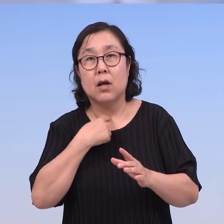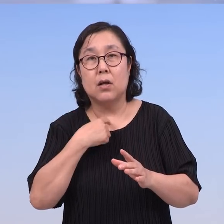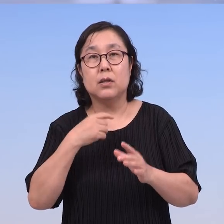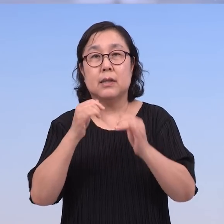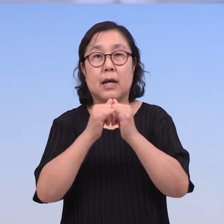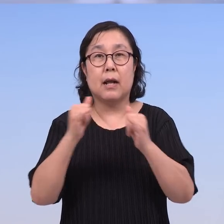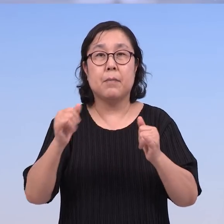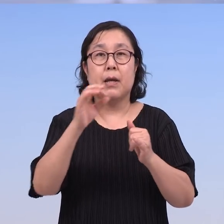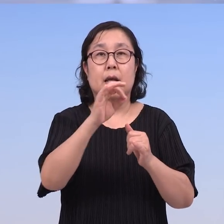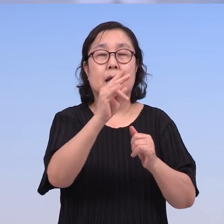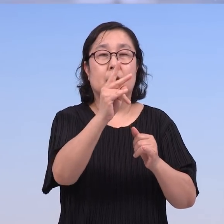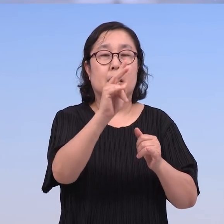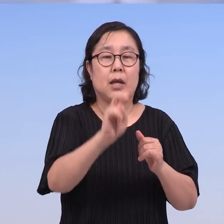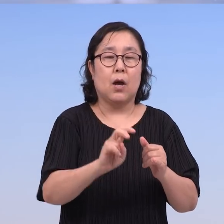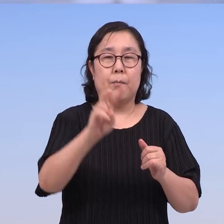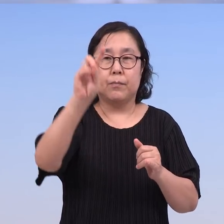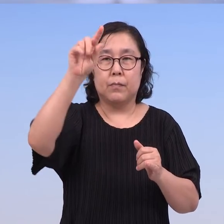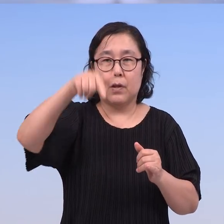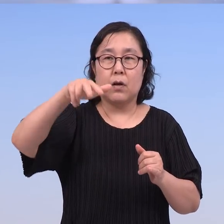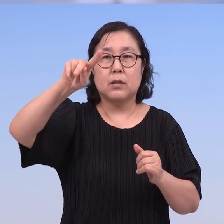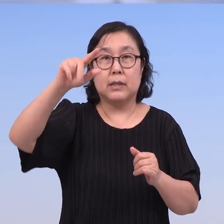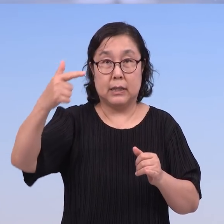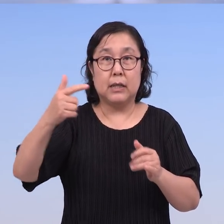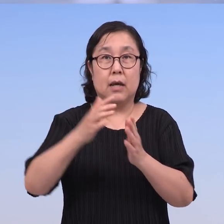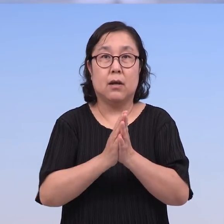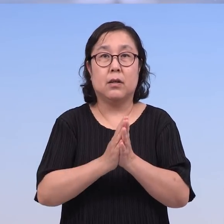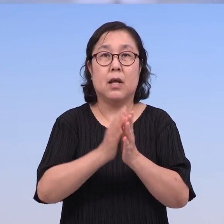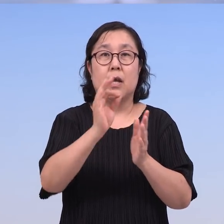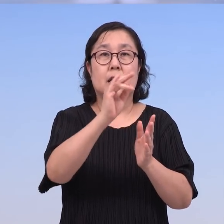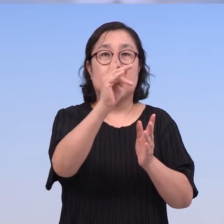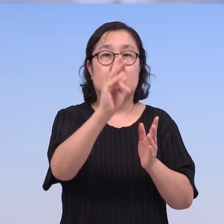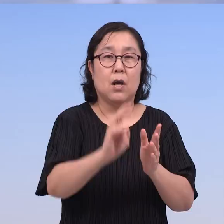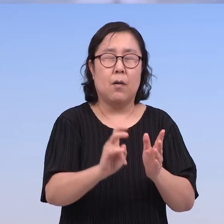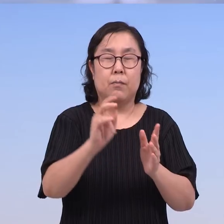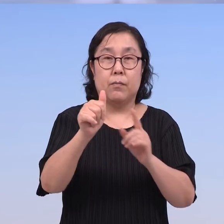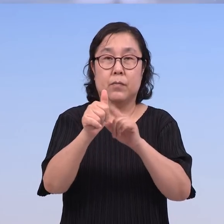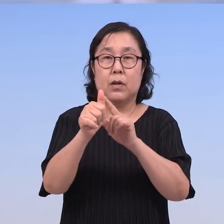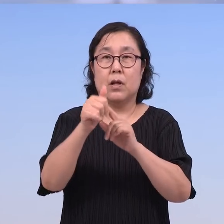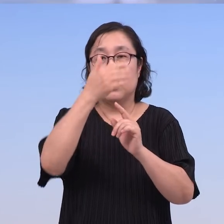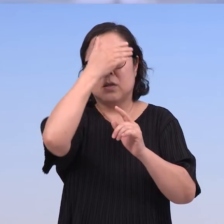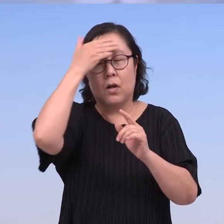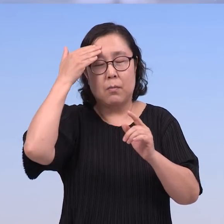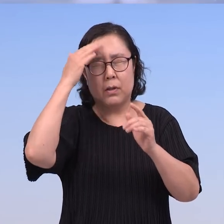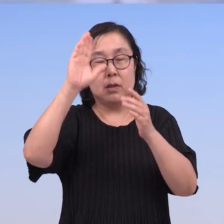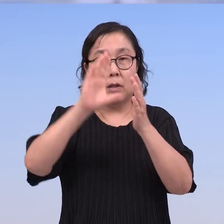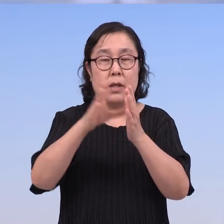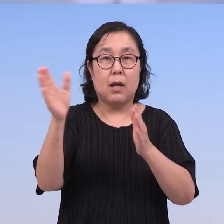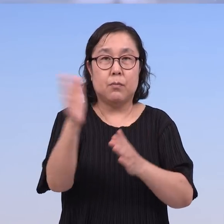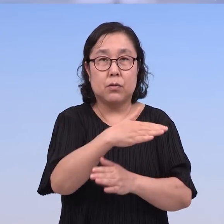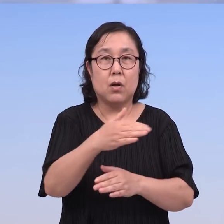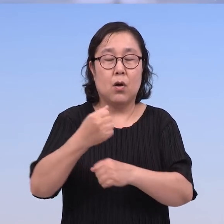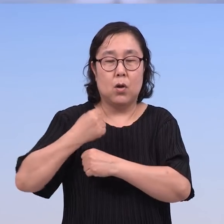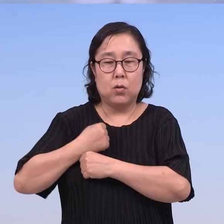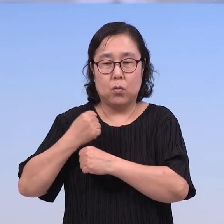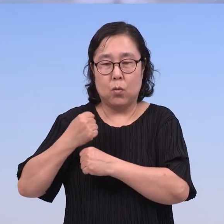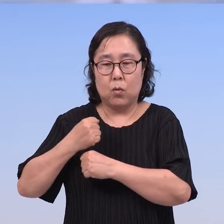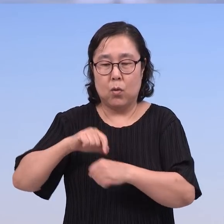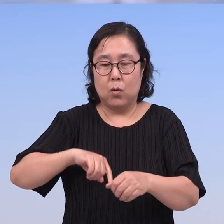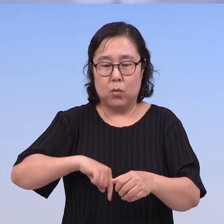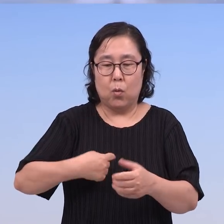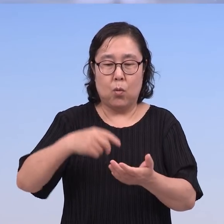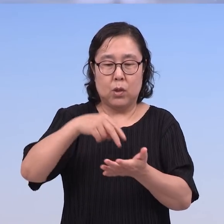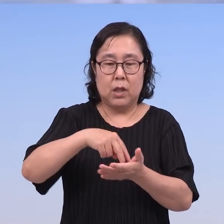주인공이 누구냐, 염석진이라는 인물인데, 이분은 청년 시절부터 독립운동을 했던 분이에요. 그런데